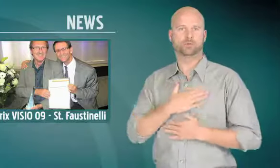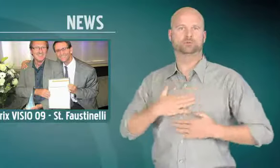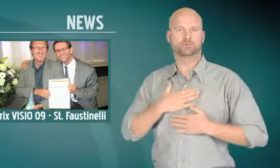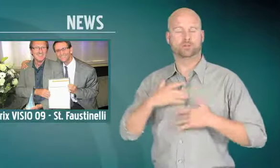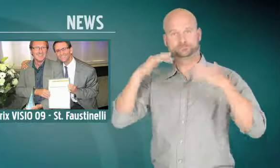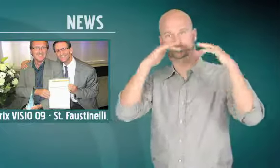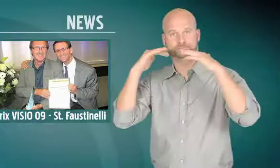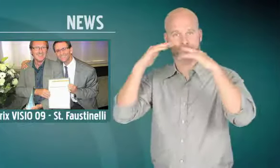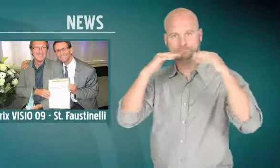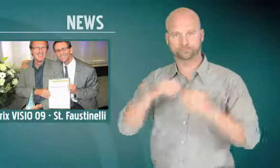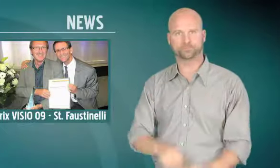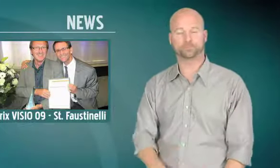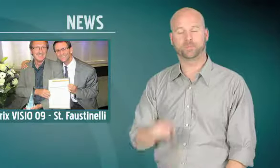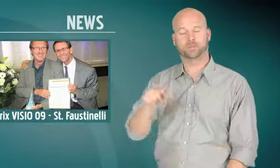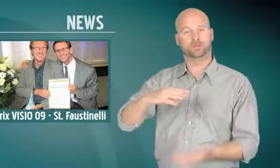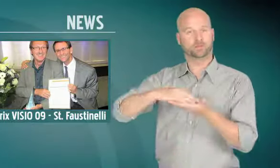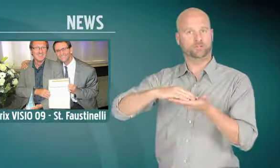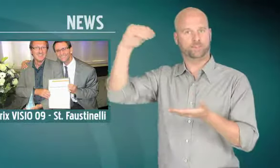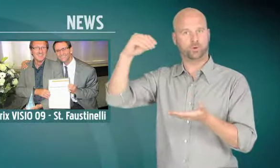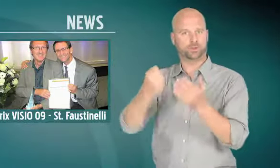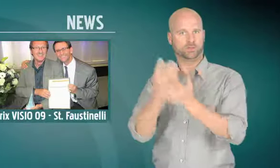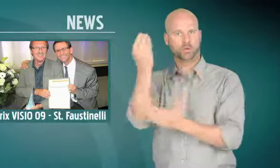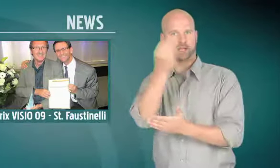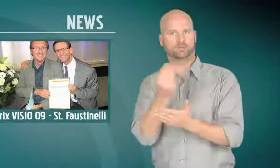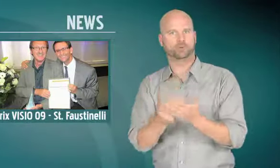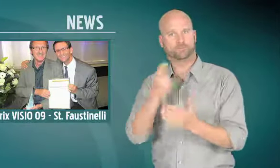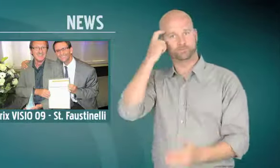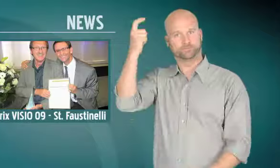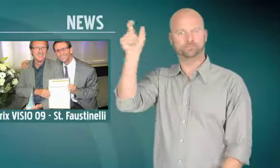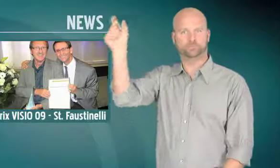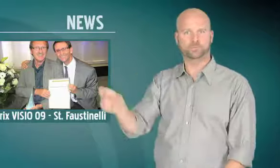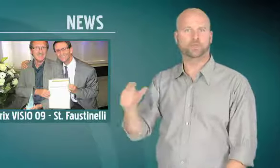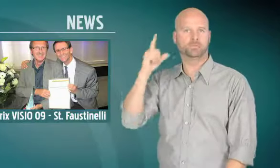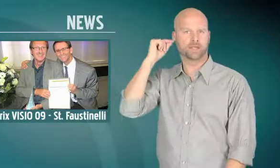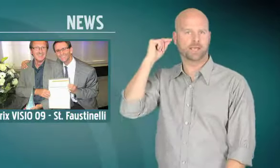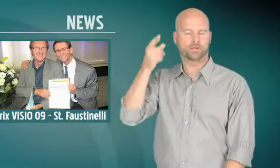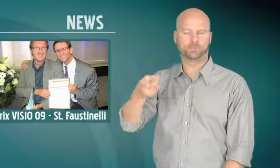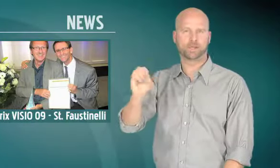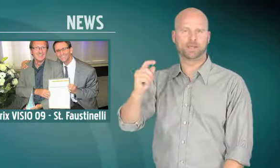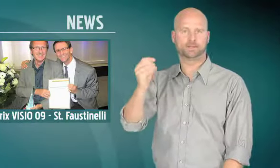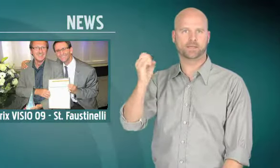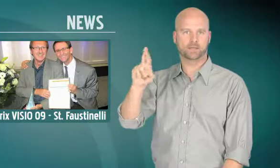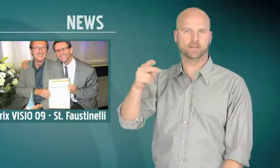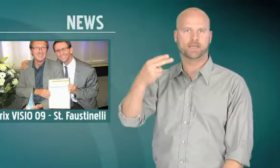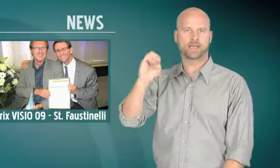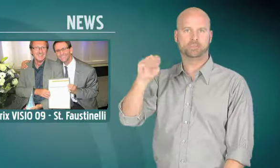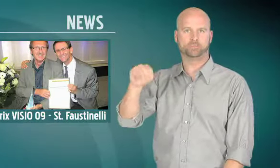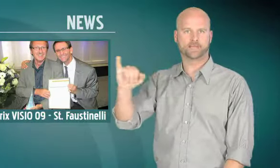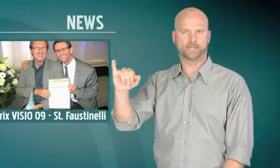Der Prävisio wurde in neuer Form von Peter Hemmi entworfen. Der Preis ist aus